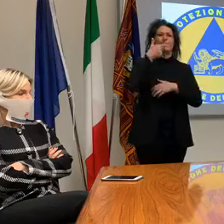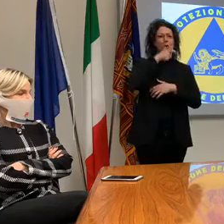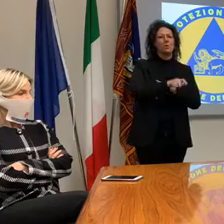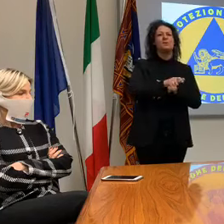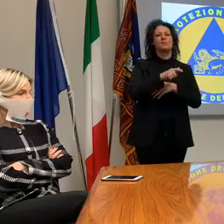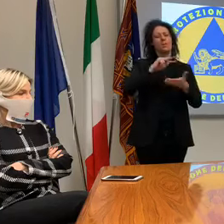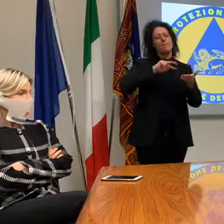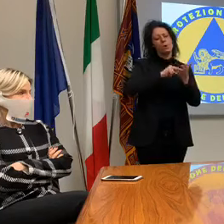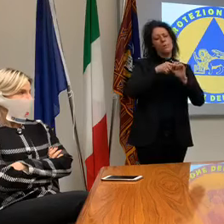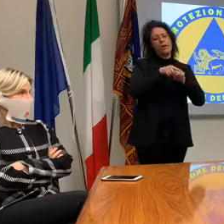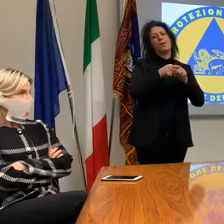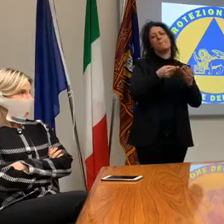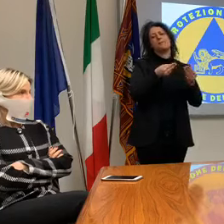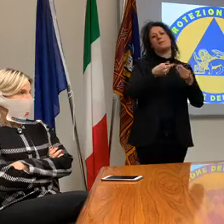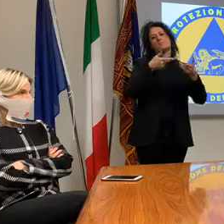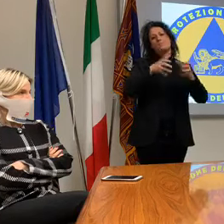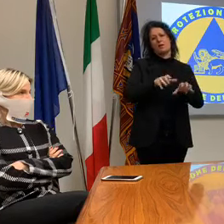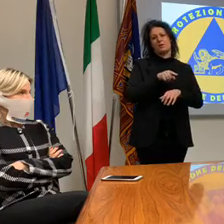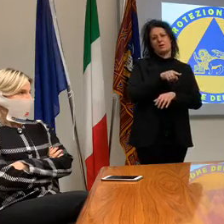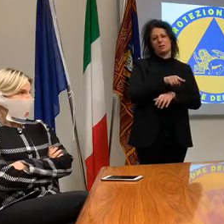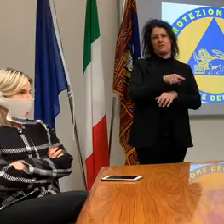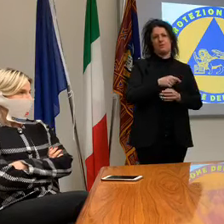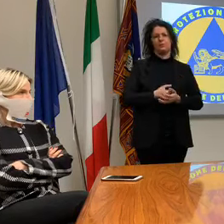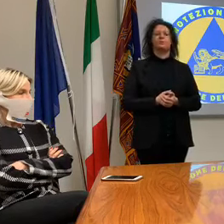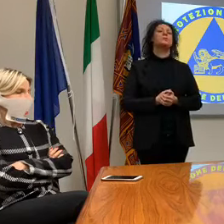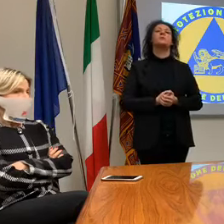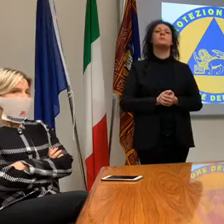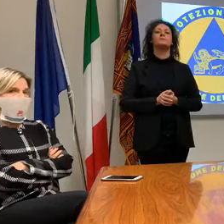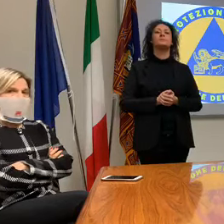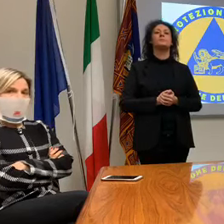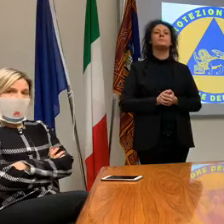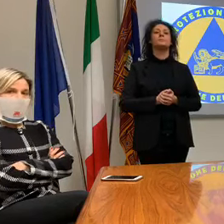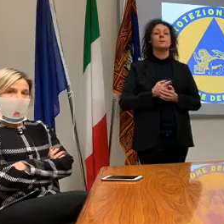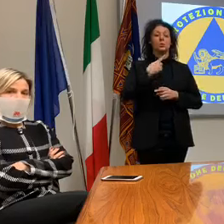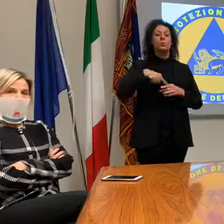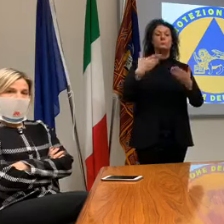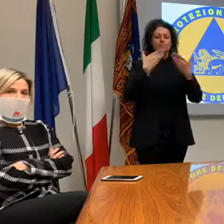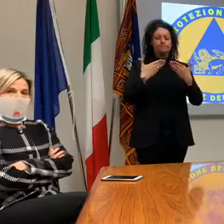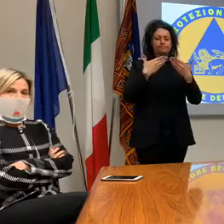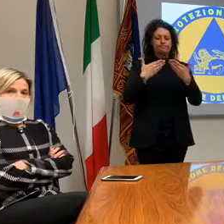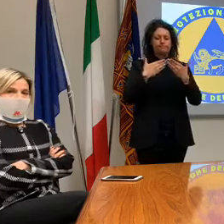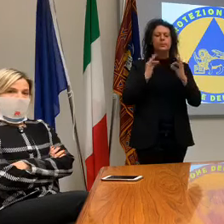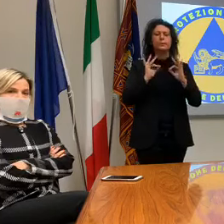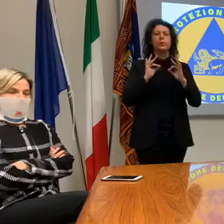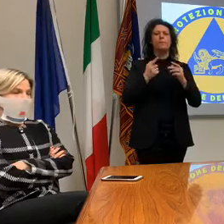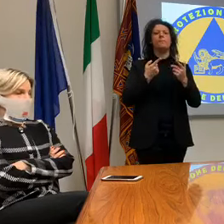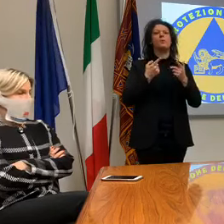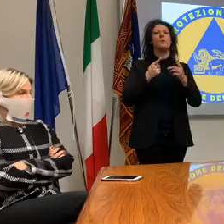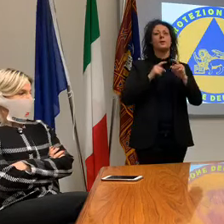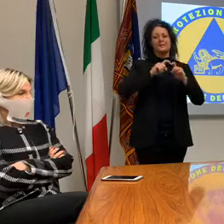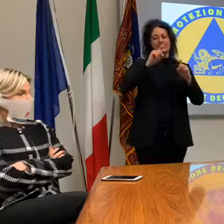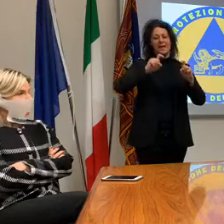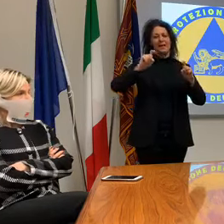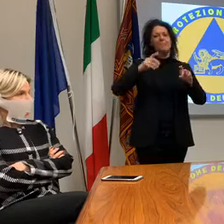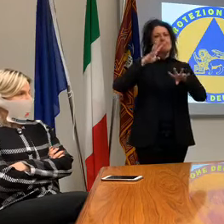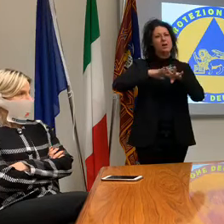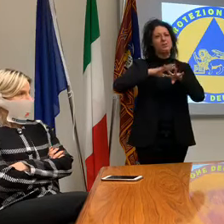quadro ce l'abbiamo ben chiaro sotto gli occhi. Stiamo monitorando i modelli matematici che ci dicono che siamo